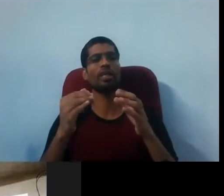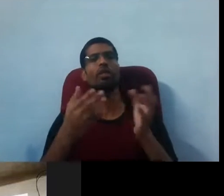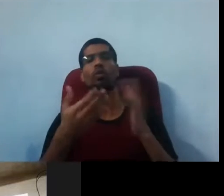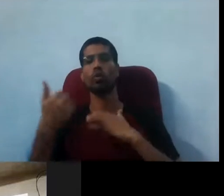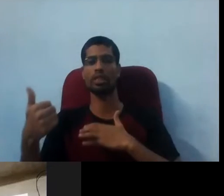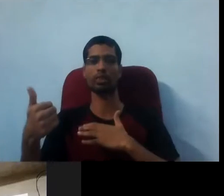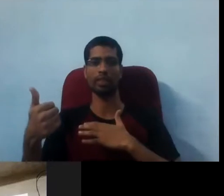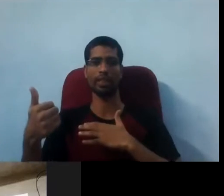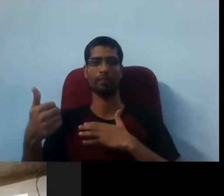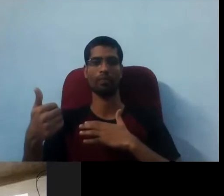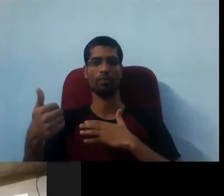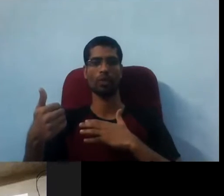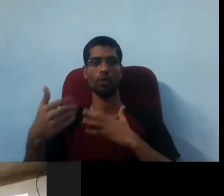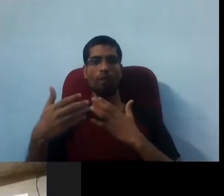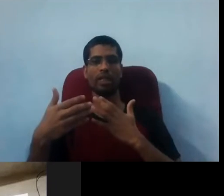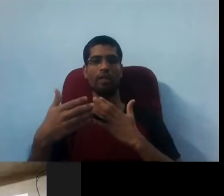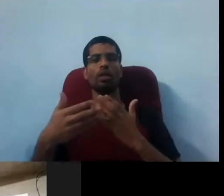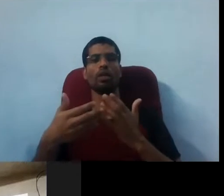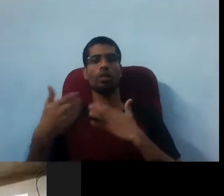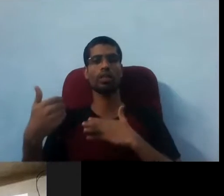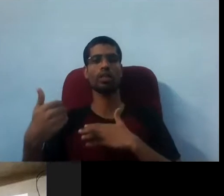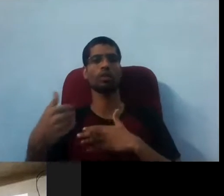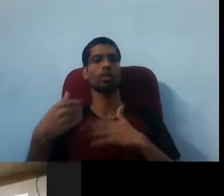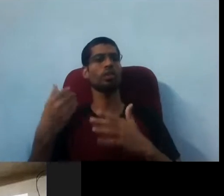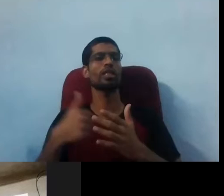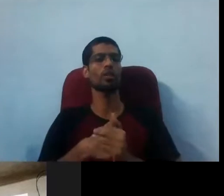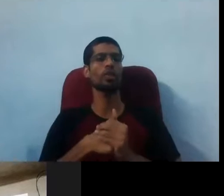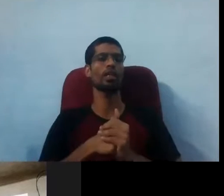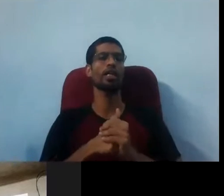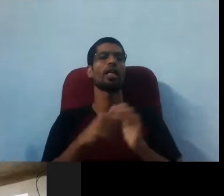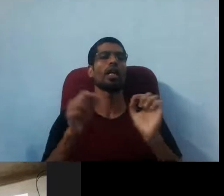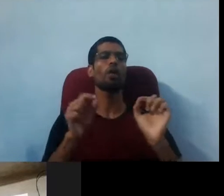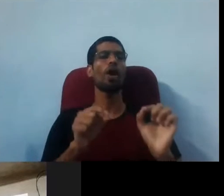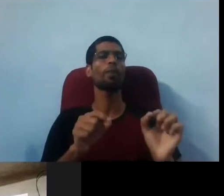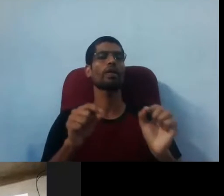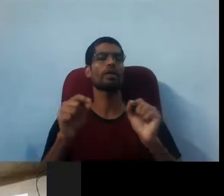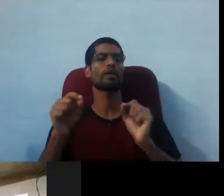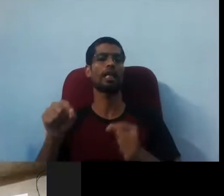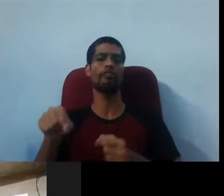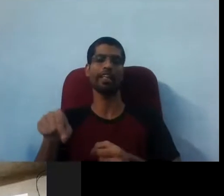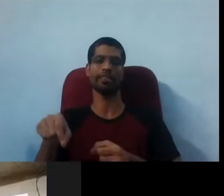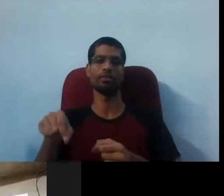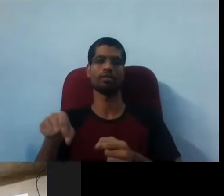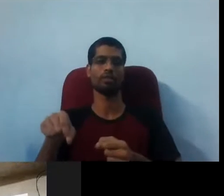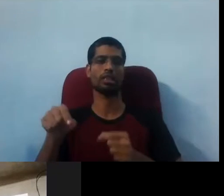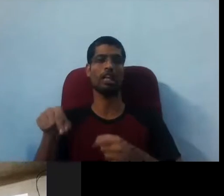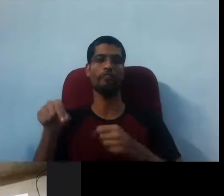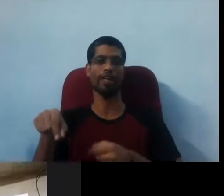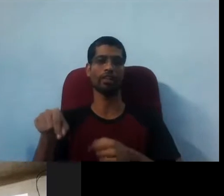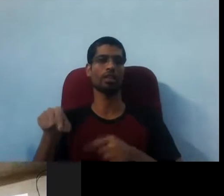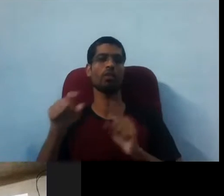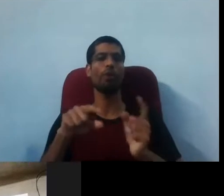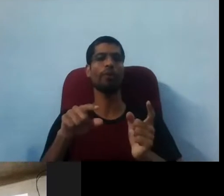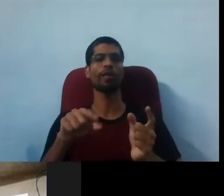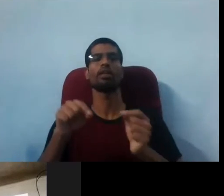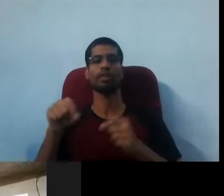वहां पर केवल रोस्टिंग होती है, वहां पर केवल रोस्टिंग होती है। रोस्टिंग का एक उदाहरण है कॉपर सल्फाइड,